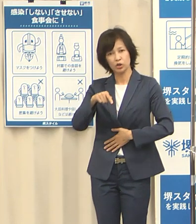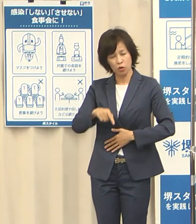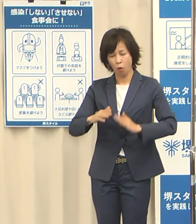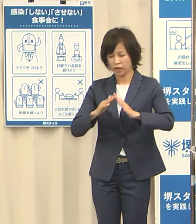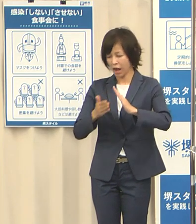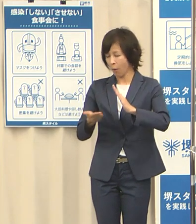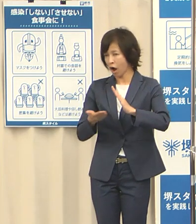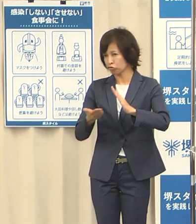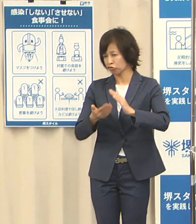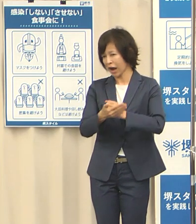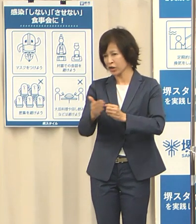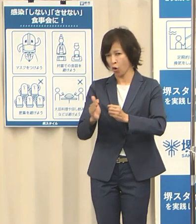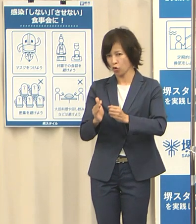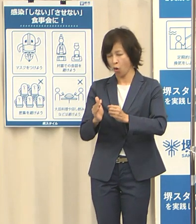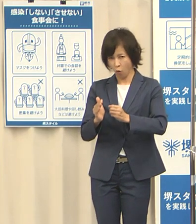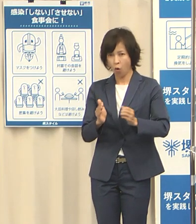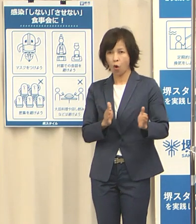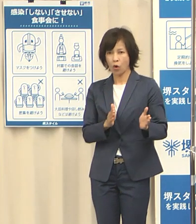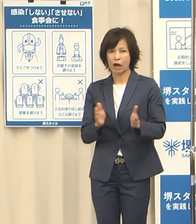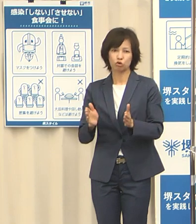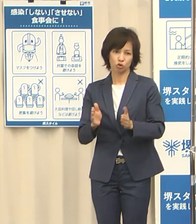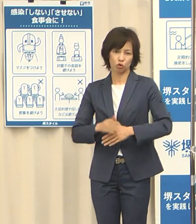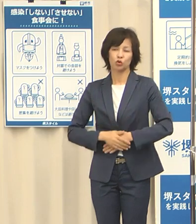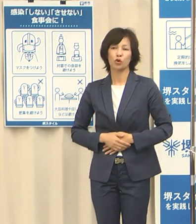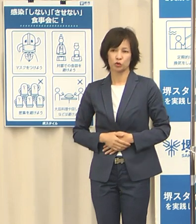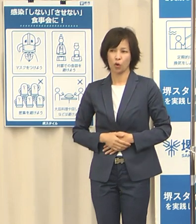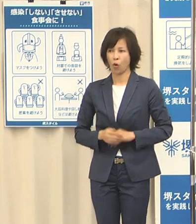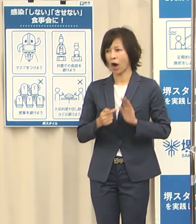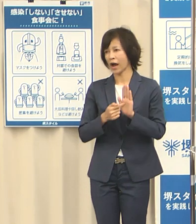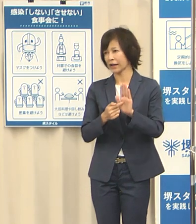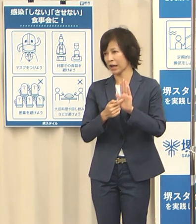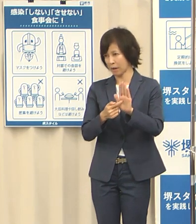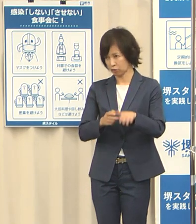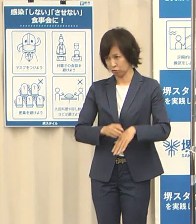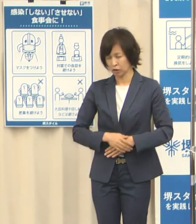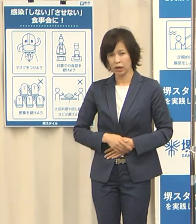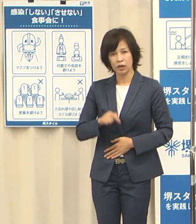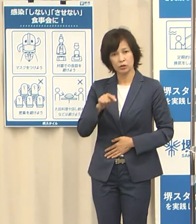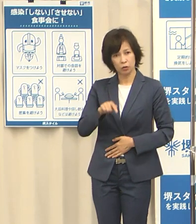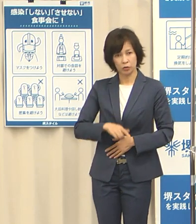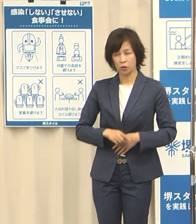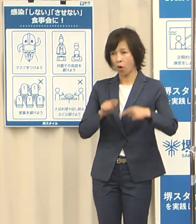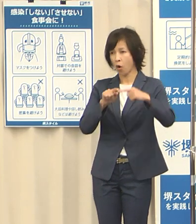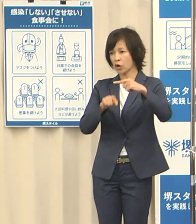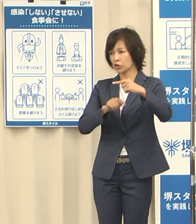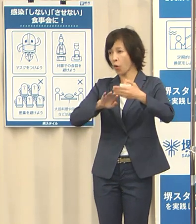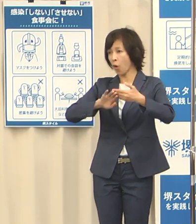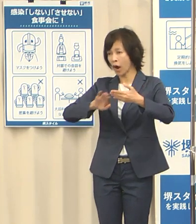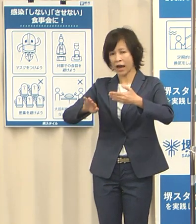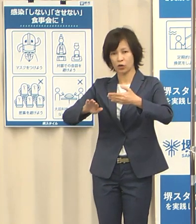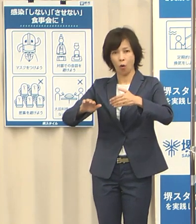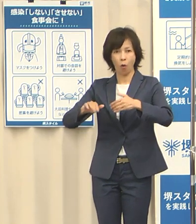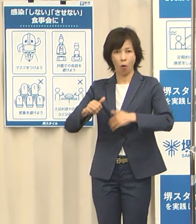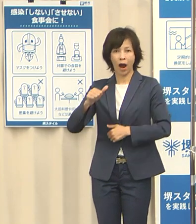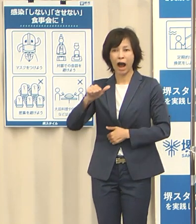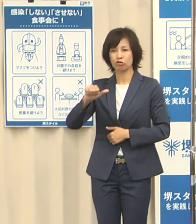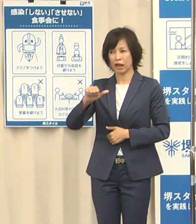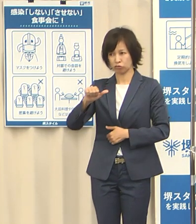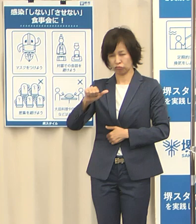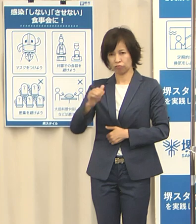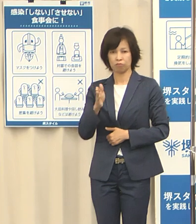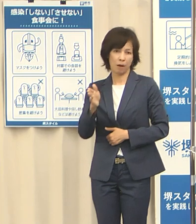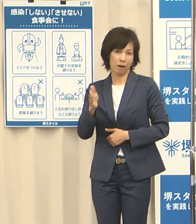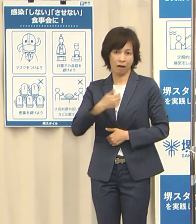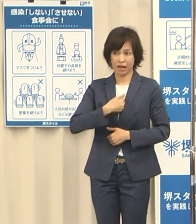境の拡充というものを挙げています。でそこで今障害アクセスができる機能というものを追加をす